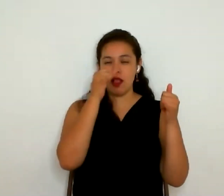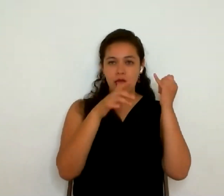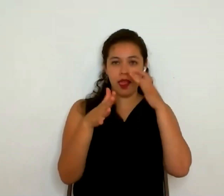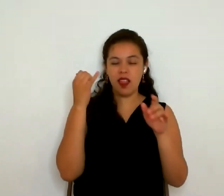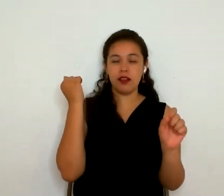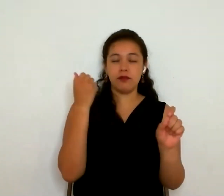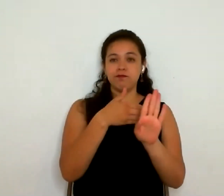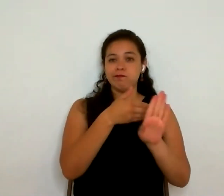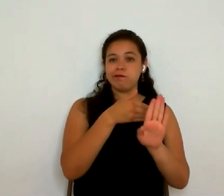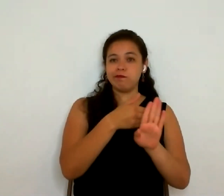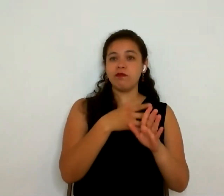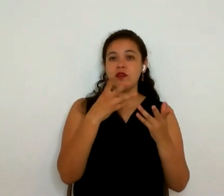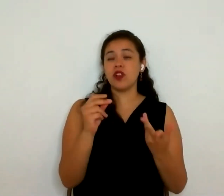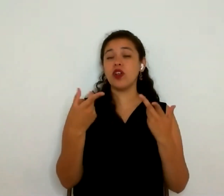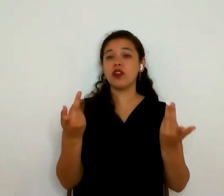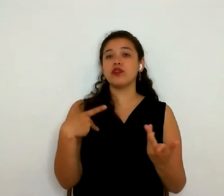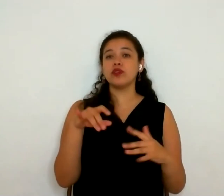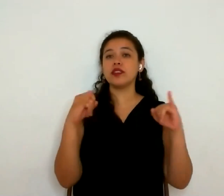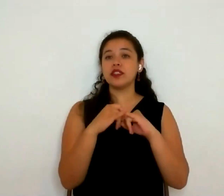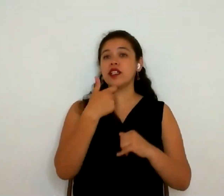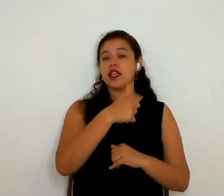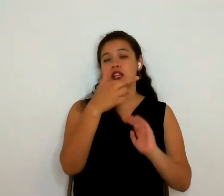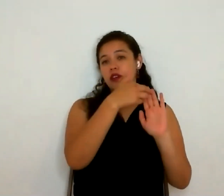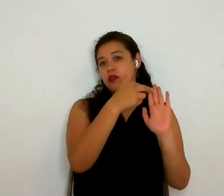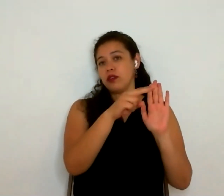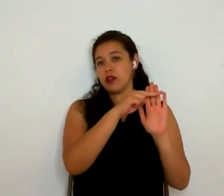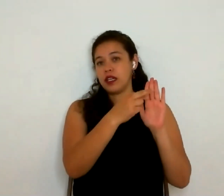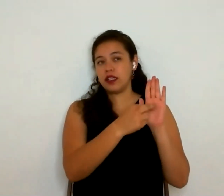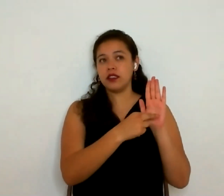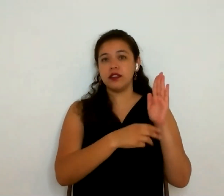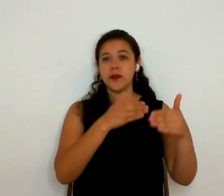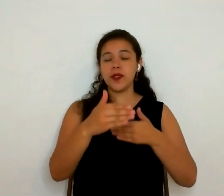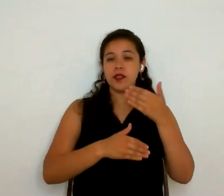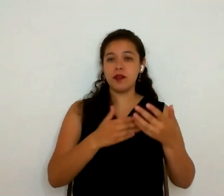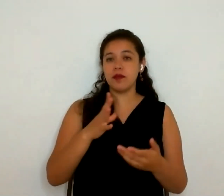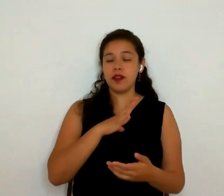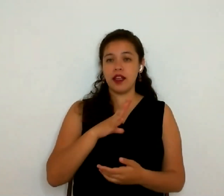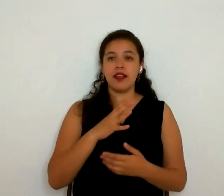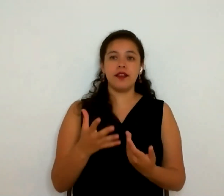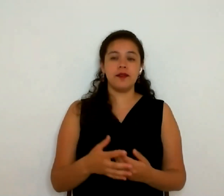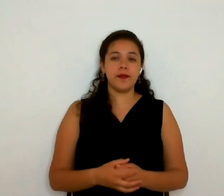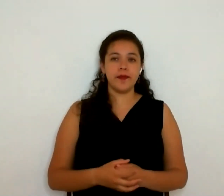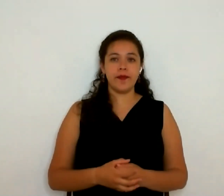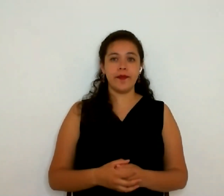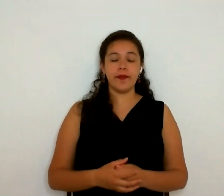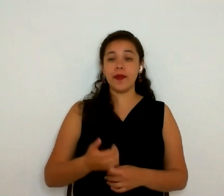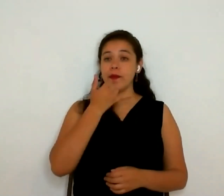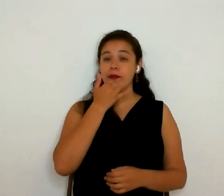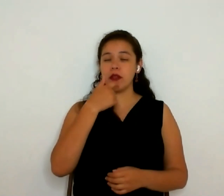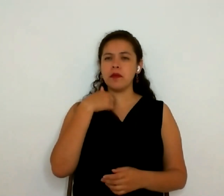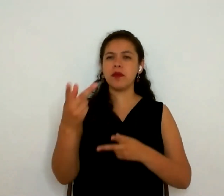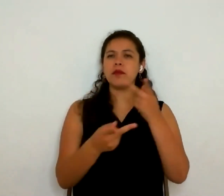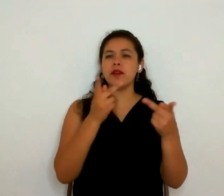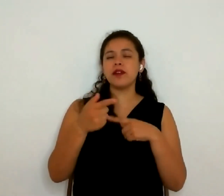tiene sus propias normas y procedimientos perdón y mi pregunta va dirigida a